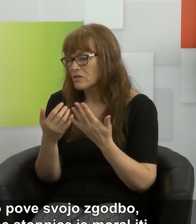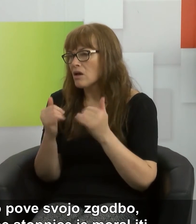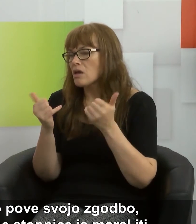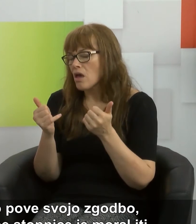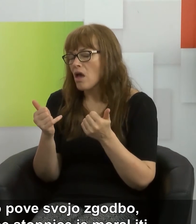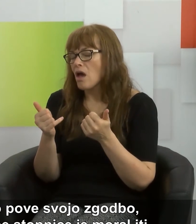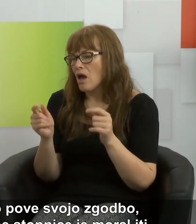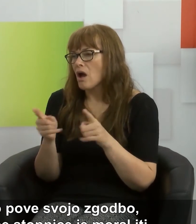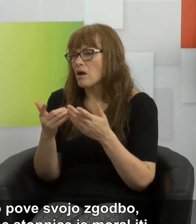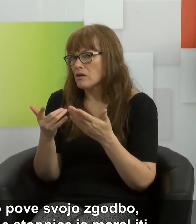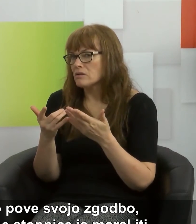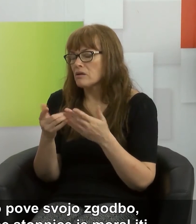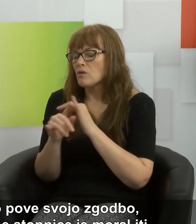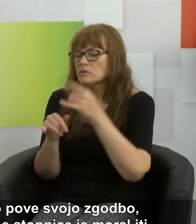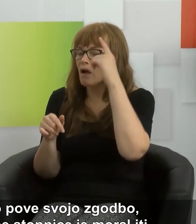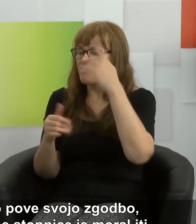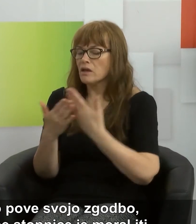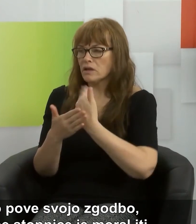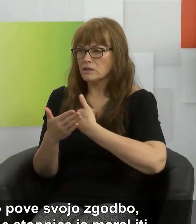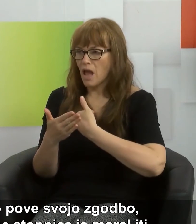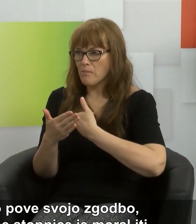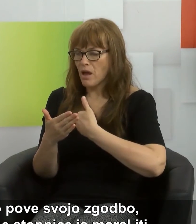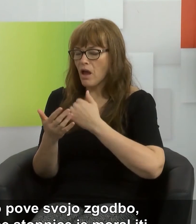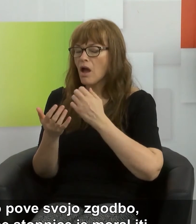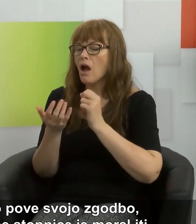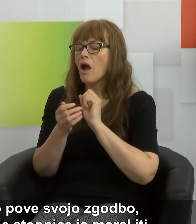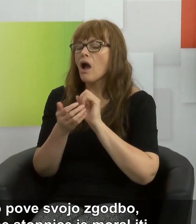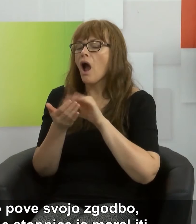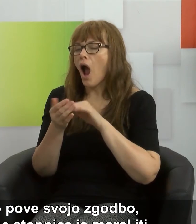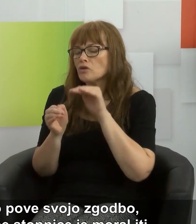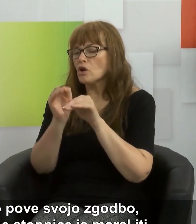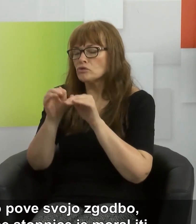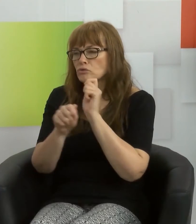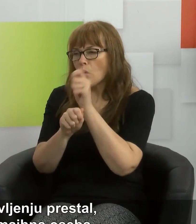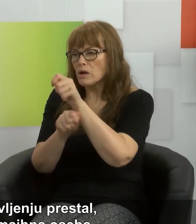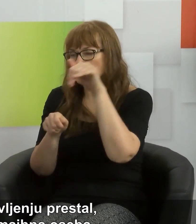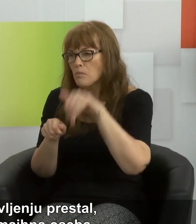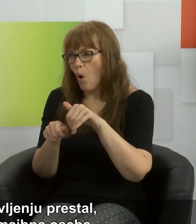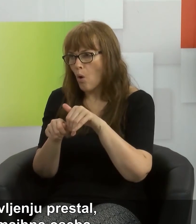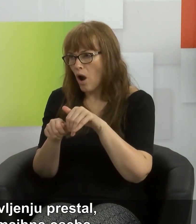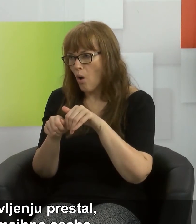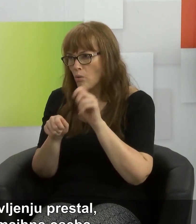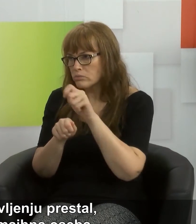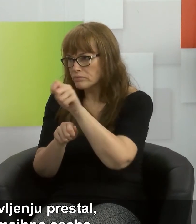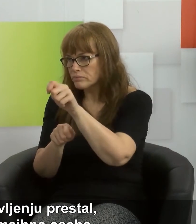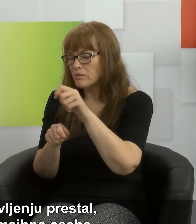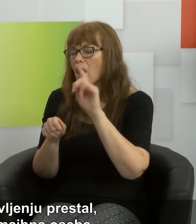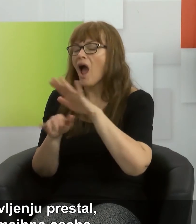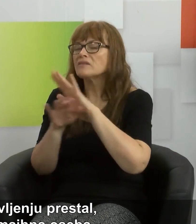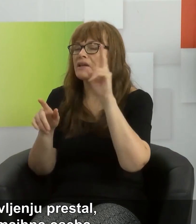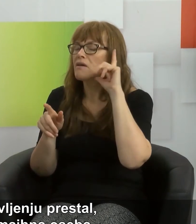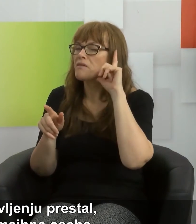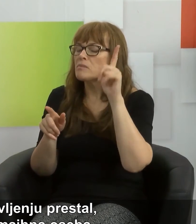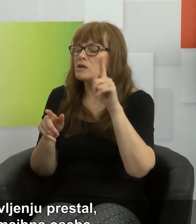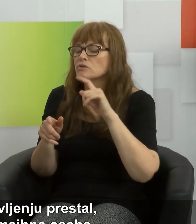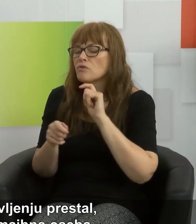je kar in vsak ve zase, čez kakšne stopnice je moral iti, kaj vse je v bistvu v